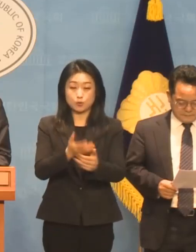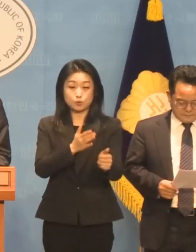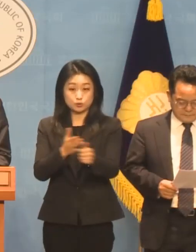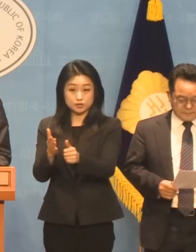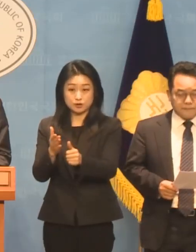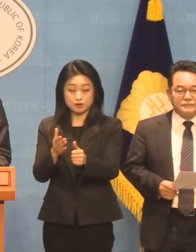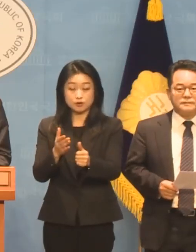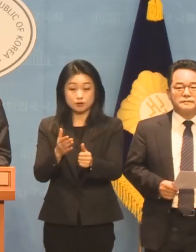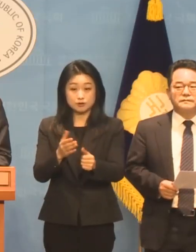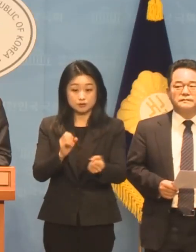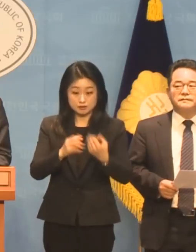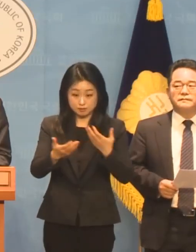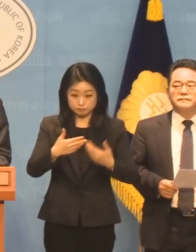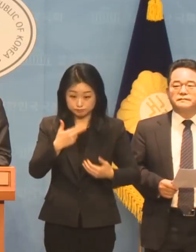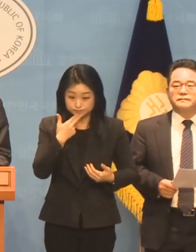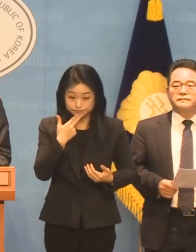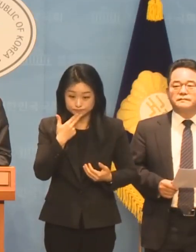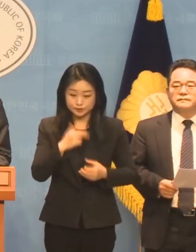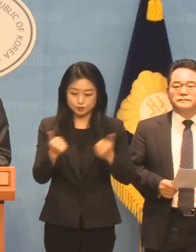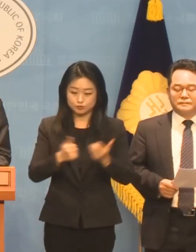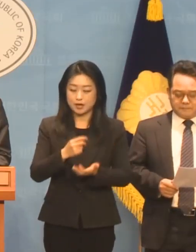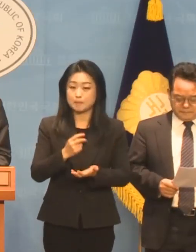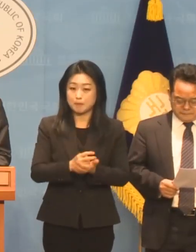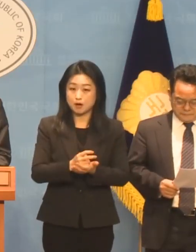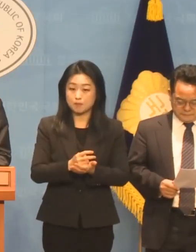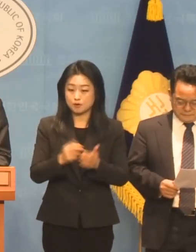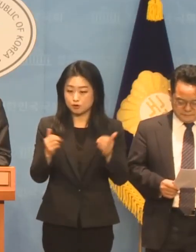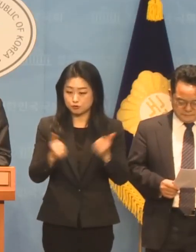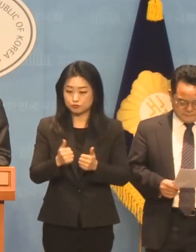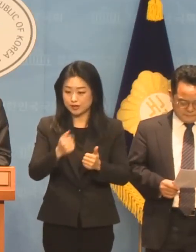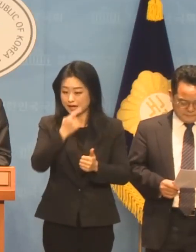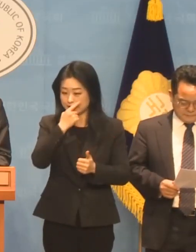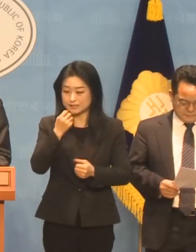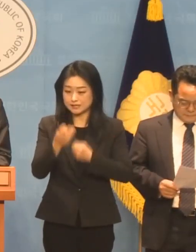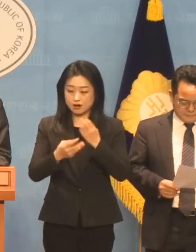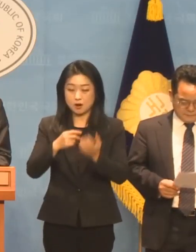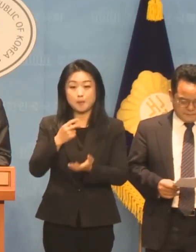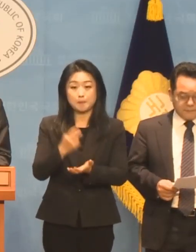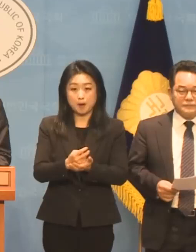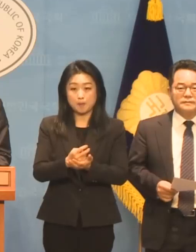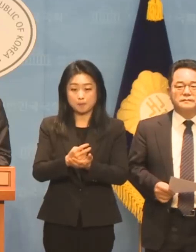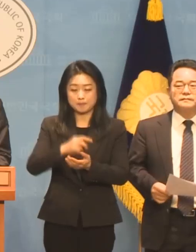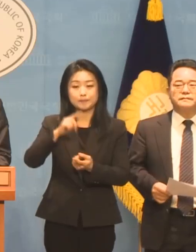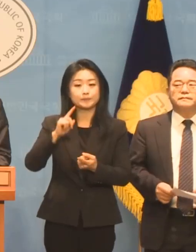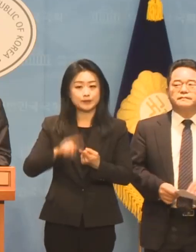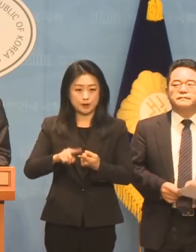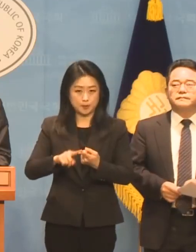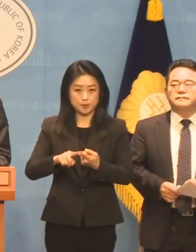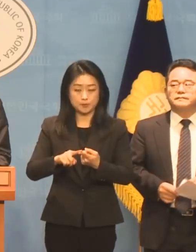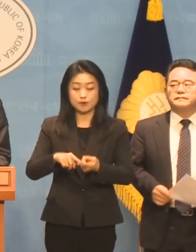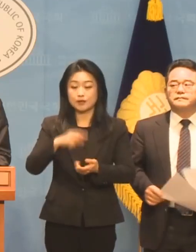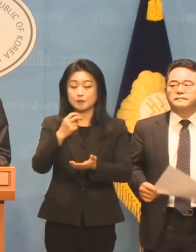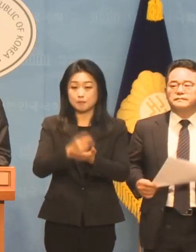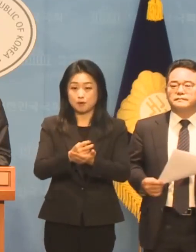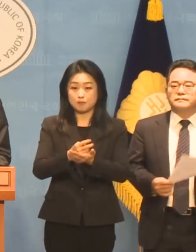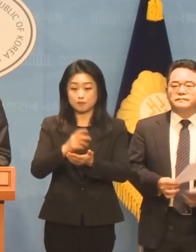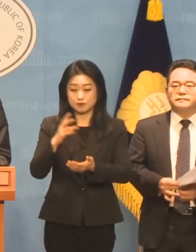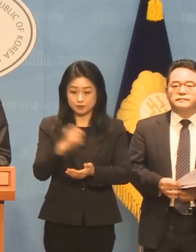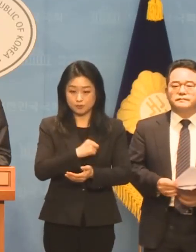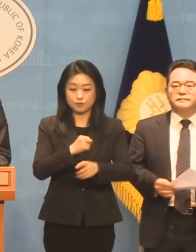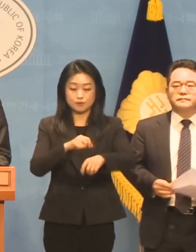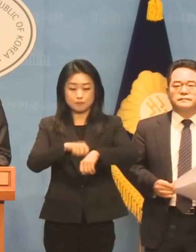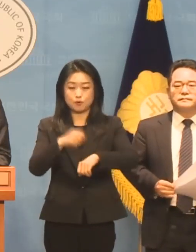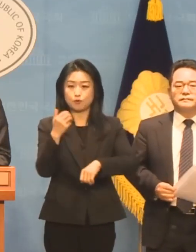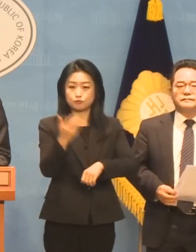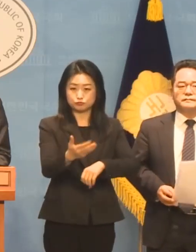협조하지 않는다면 국회법과 국회 증언감정법 등 관련 법률에 따른 법적 책임을